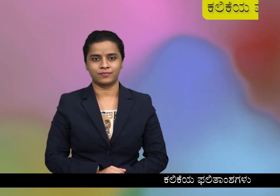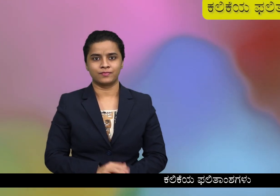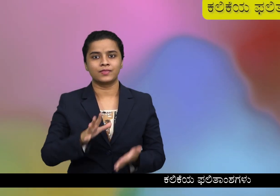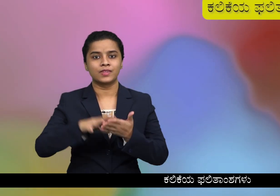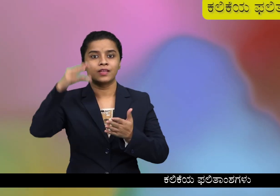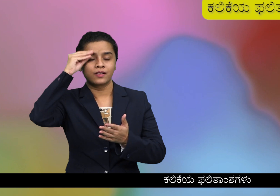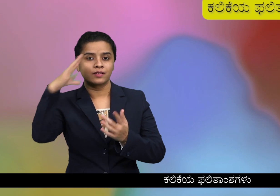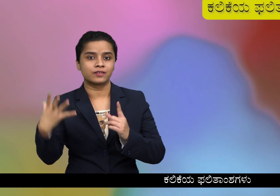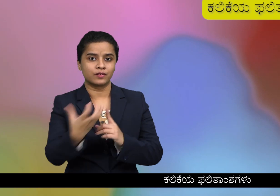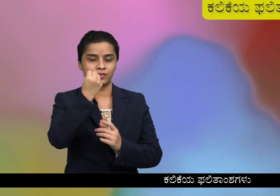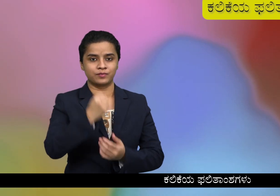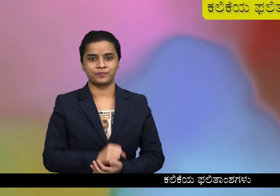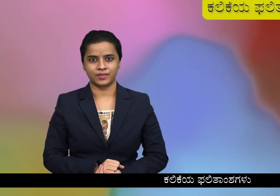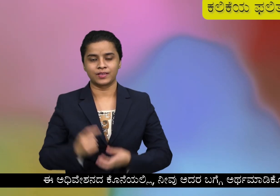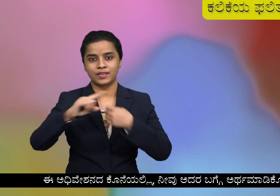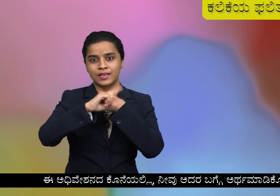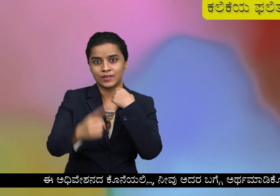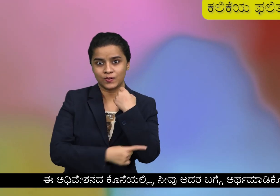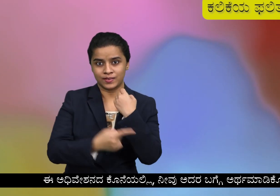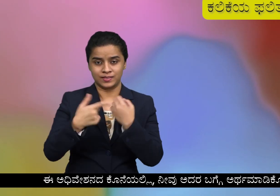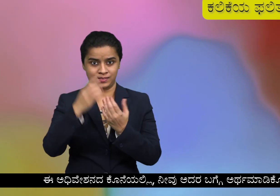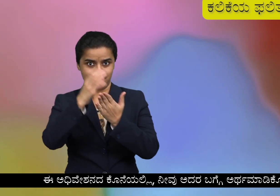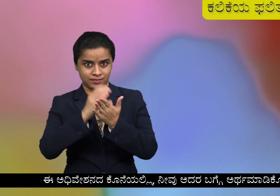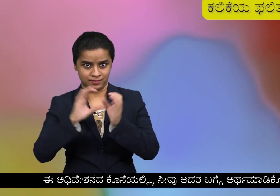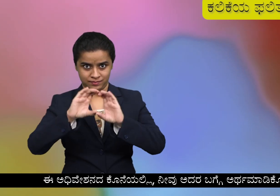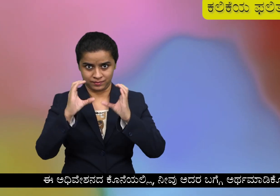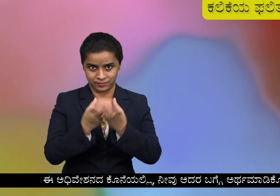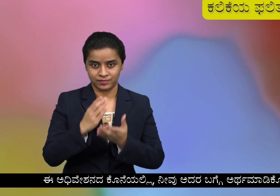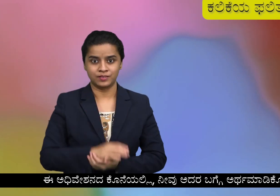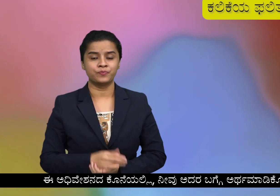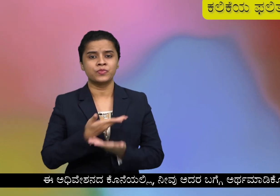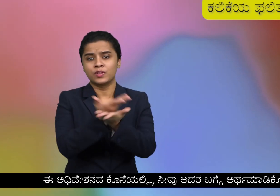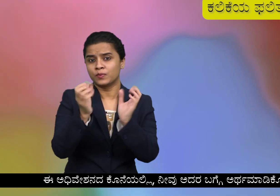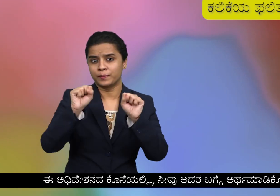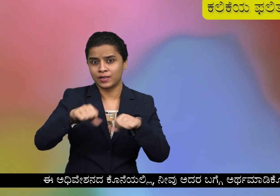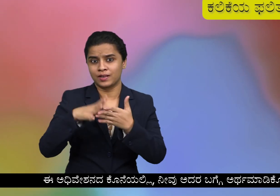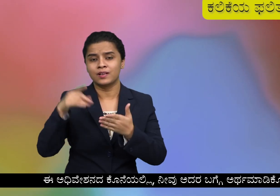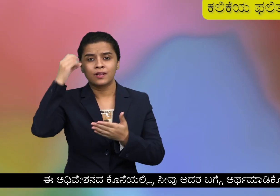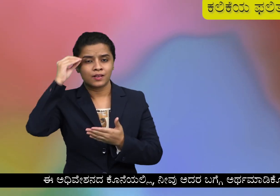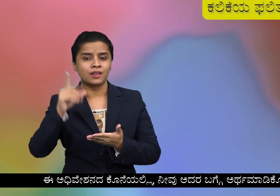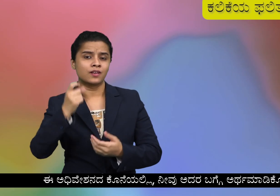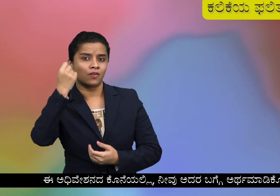ಕಲಿಕೆಯ ಫಲಿತಾಂಶಗಳು. ಈ ಅಧಿವೇಶನದ ಕೊನೆಯಲ್ಲಿ ನೀವು ಅದರ ಬಗ್ಗೆ ಅರ್ಥ ಮಾಡಿಕೊಳ್ಳಲು